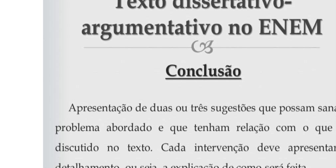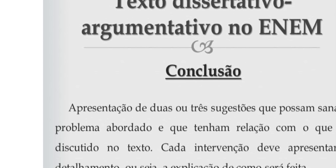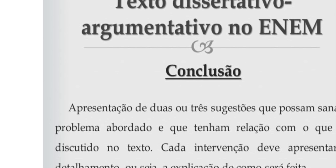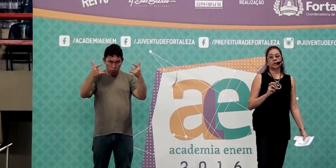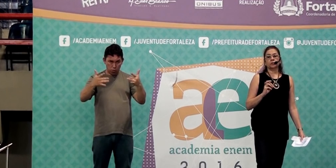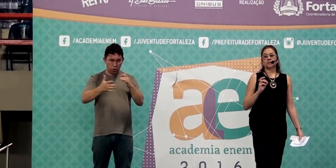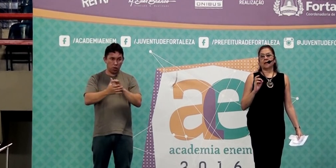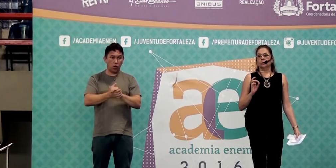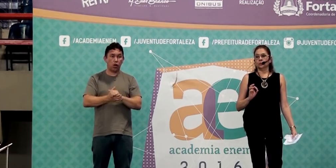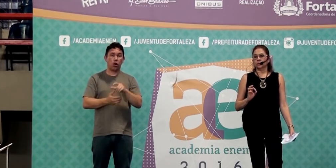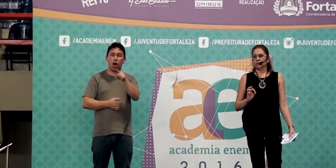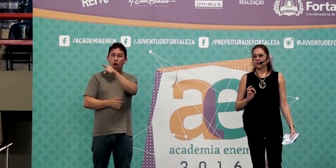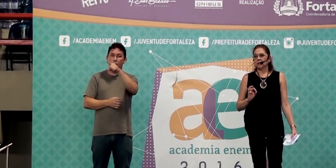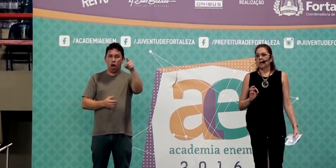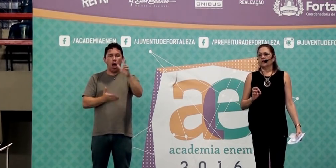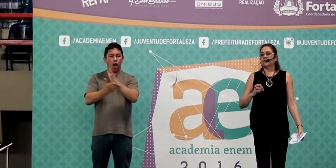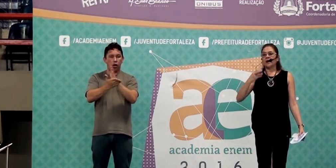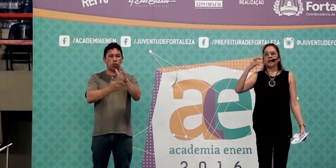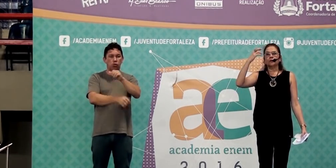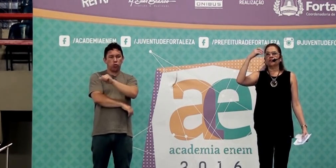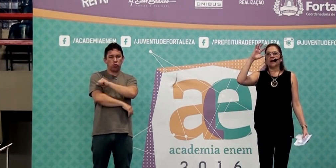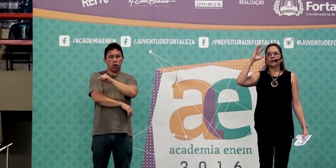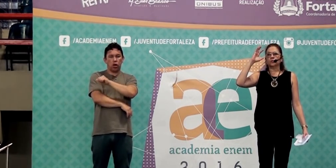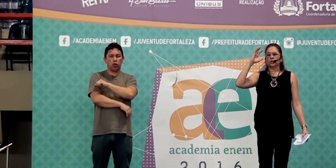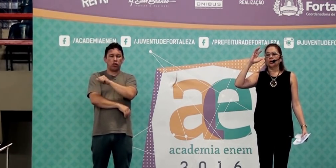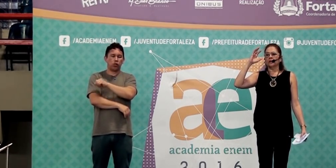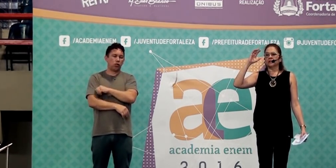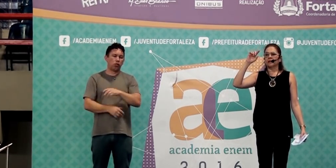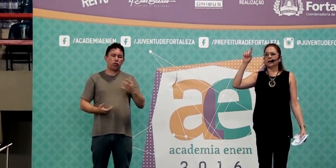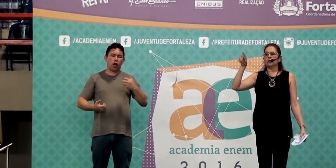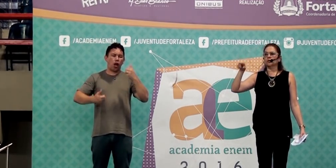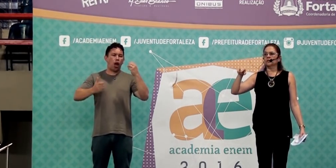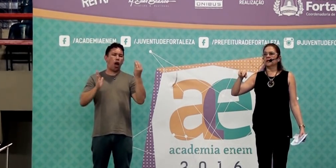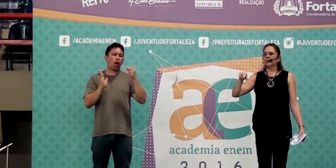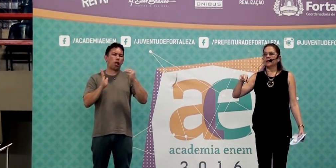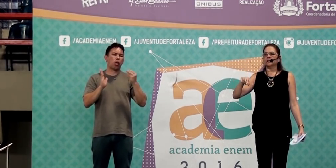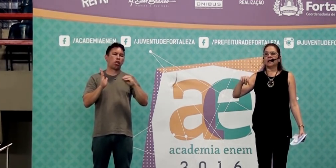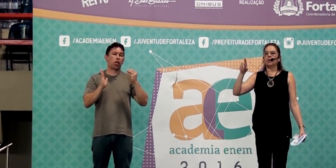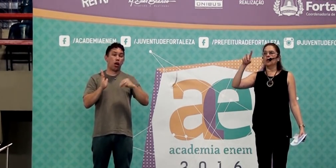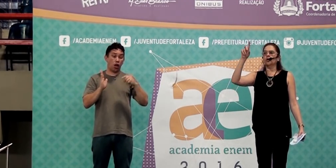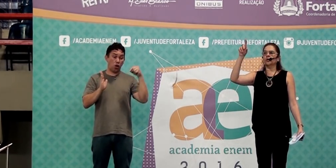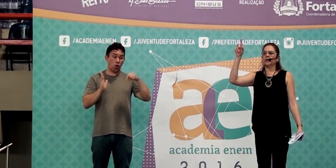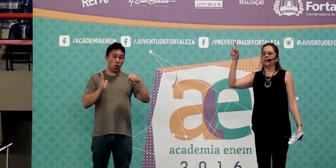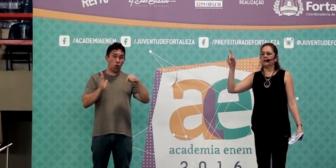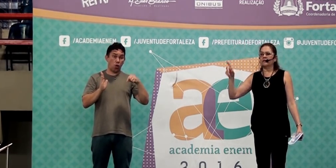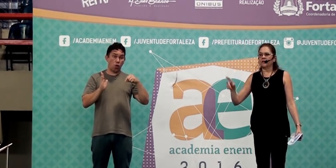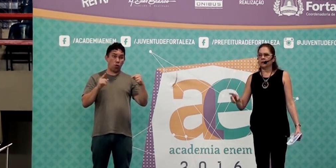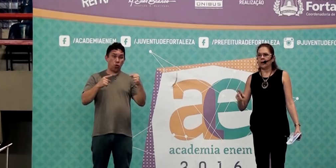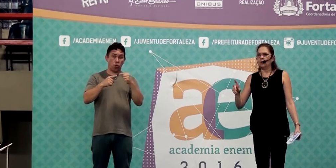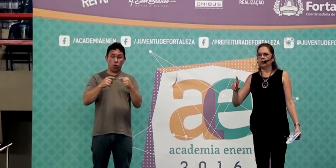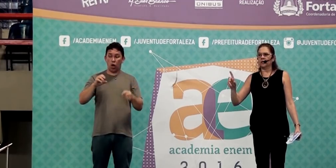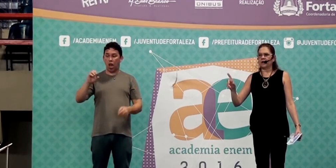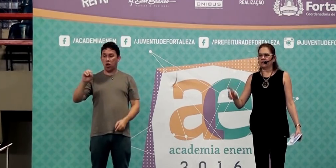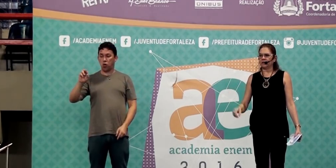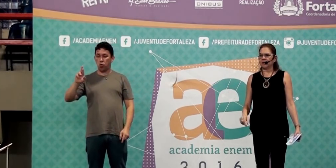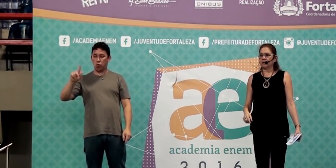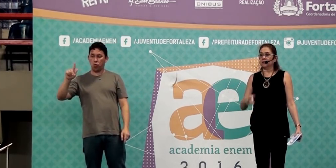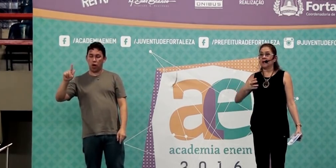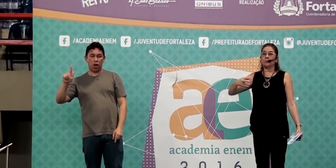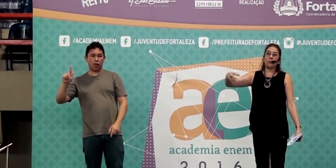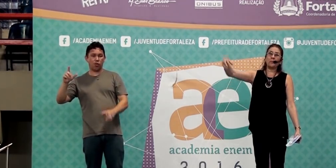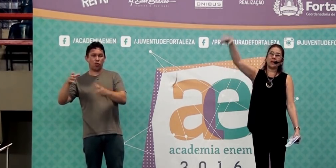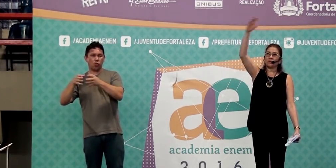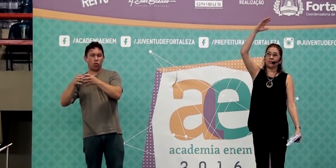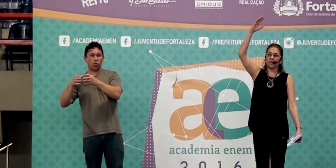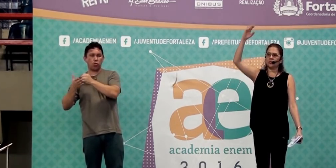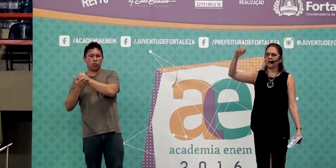vocês. Muitos alunos falam de coisa, e na conclusão eles, uma ONG deve fazer isso.